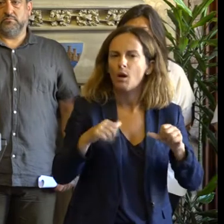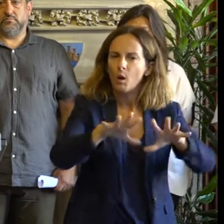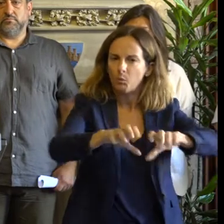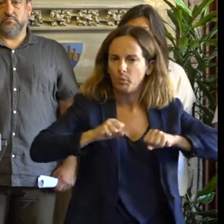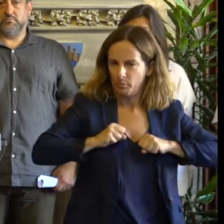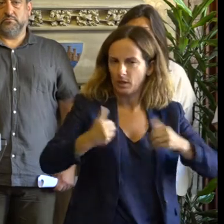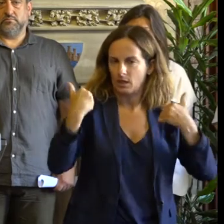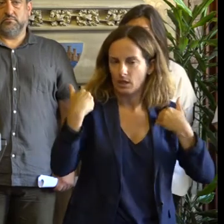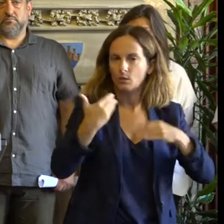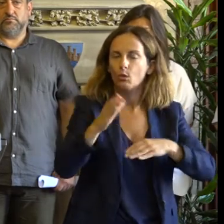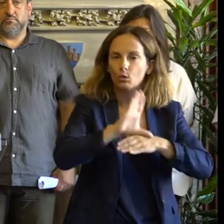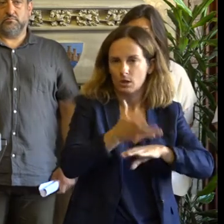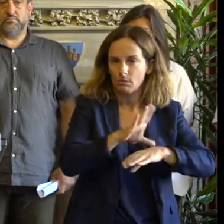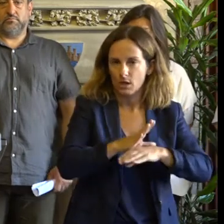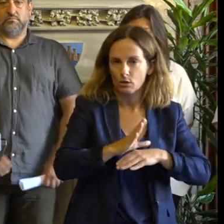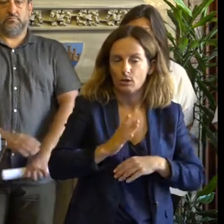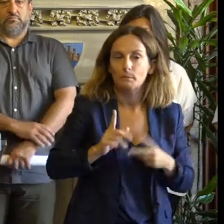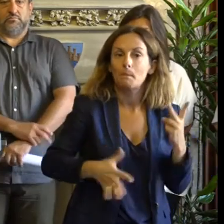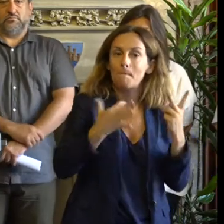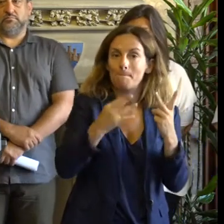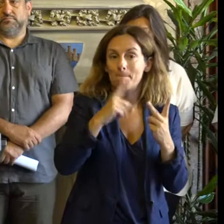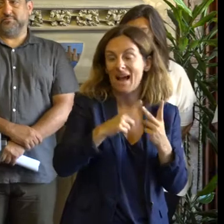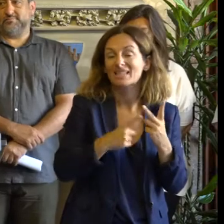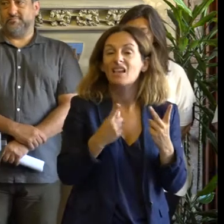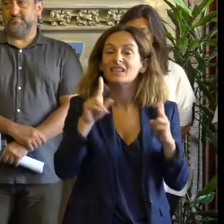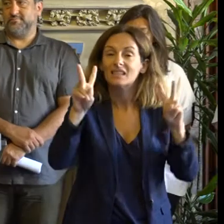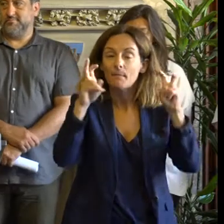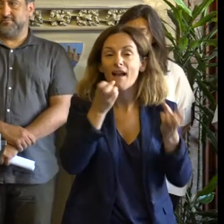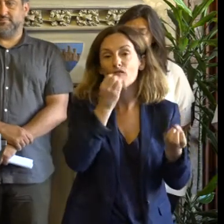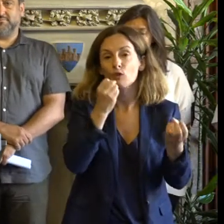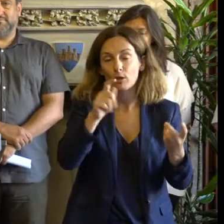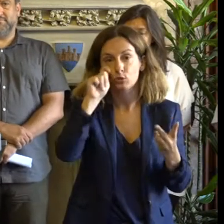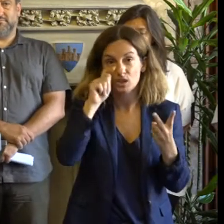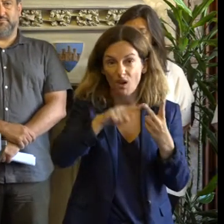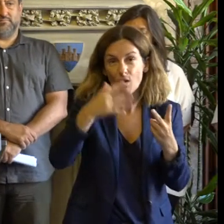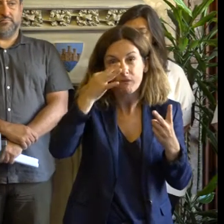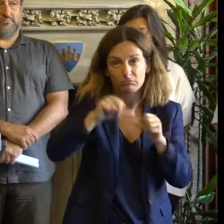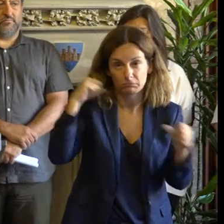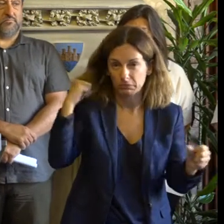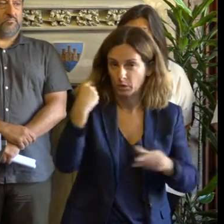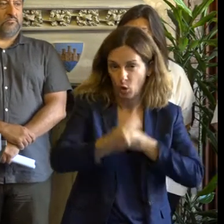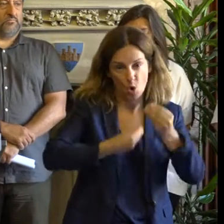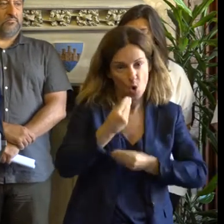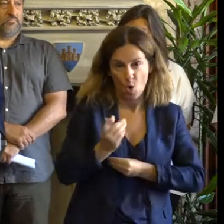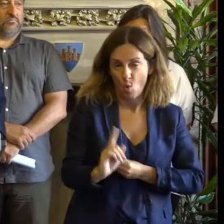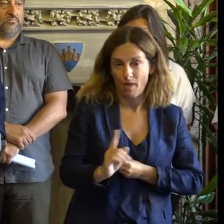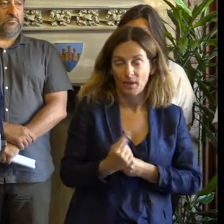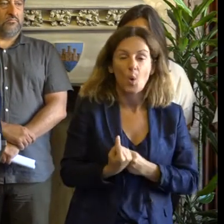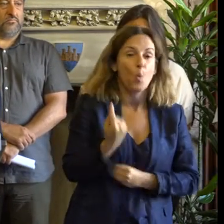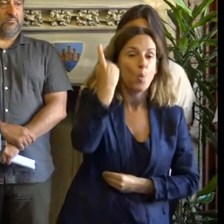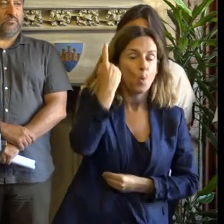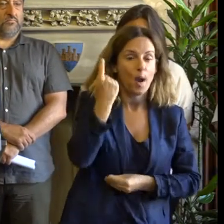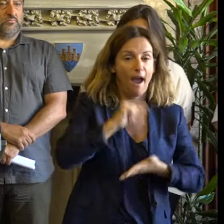A més de ser d'informació turística, que de fet no exercia, és a dir, que havia quedat aturada entenguent una oficina d'informació